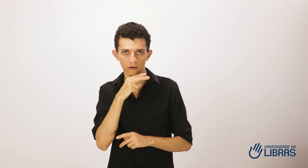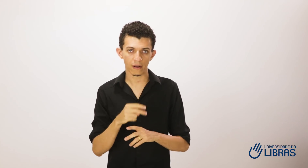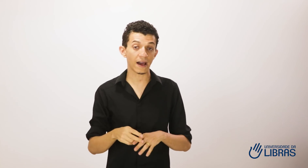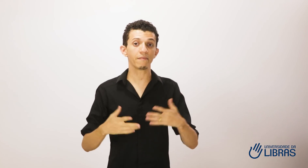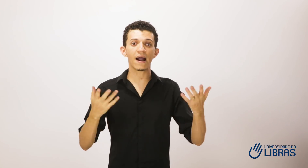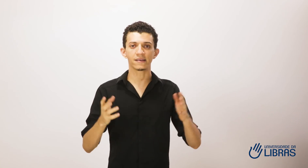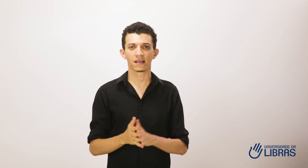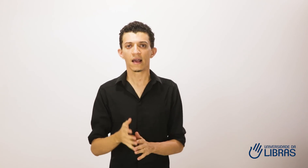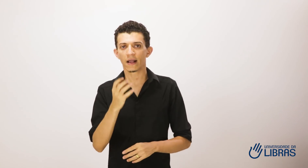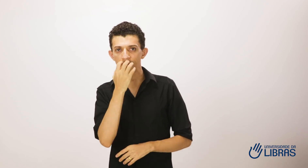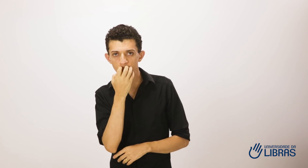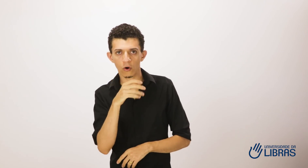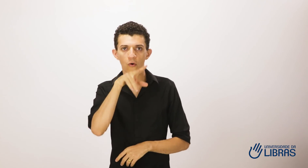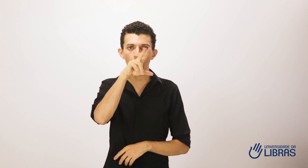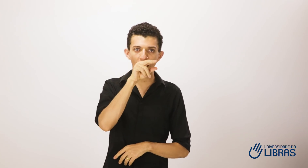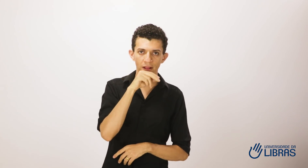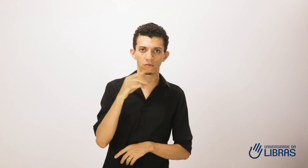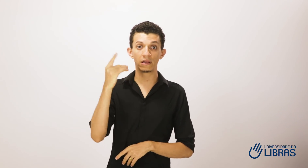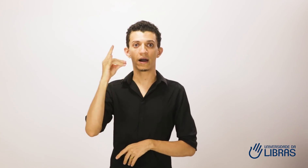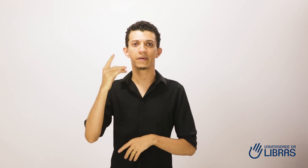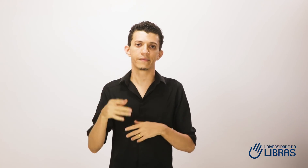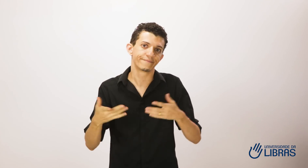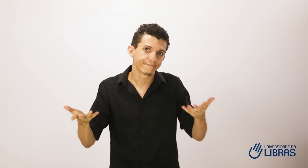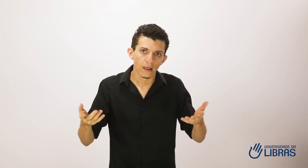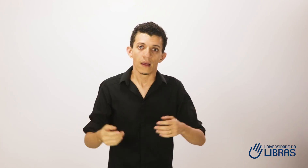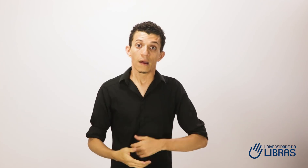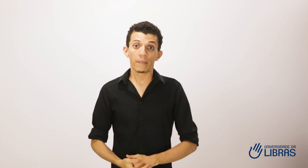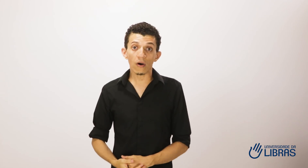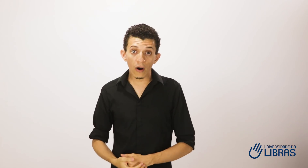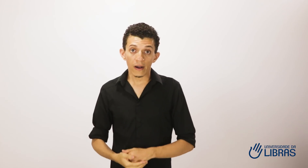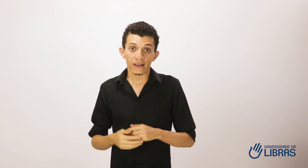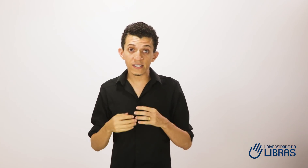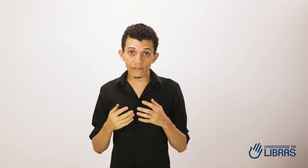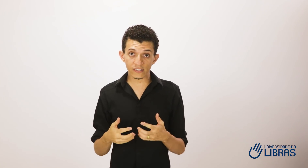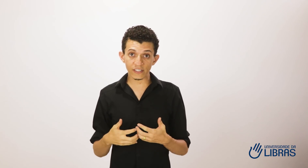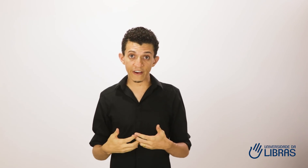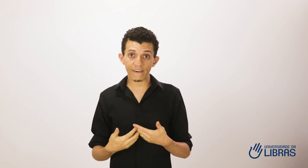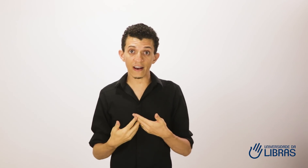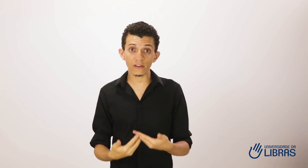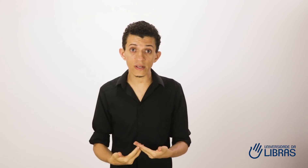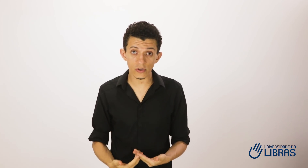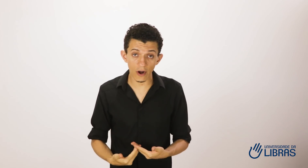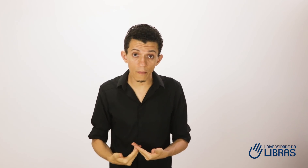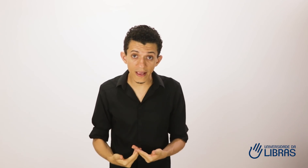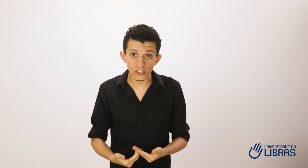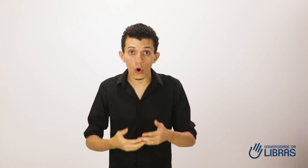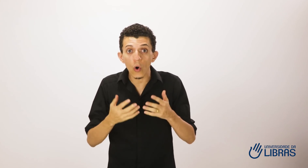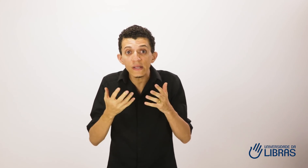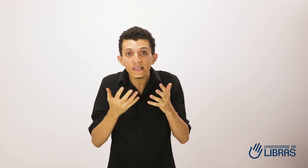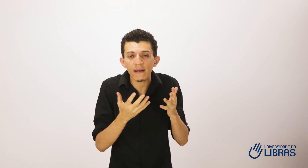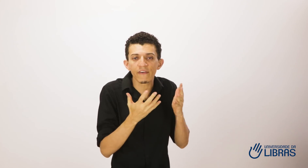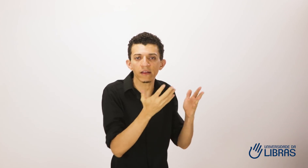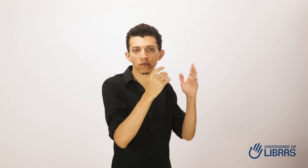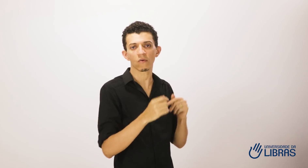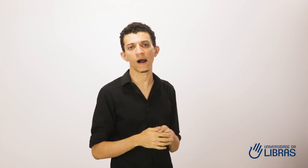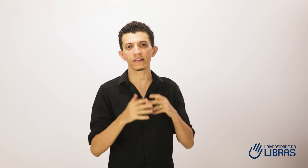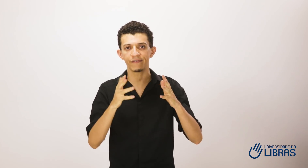bisavô, animais, cachorro, pato, lhama. Pior que se você estiver falando isso oralmente ou escrevendo num quadro e